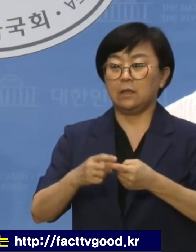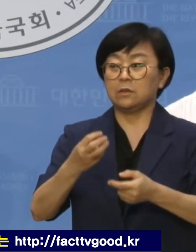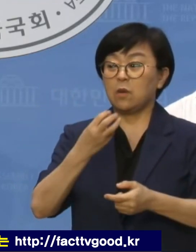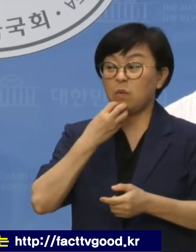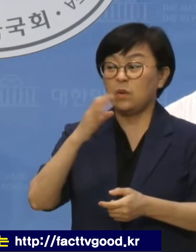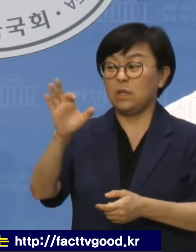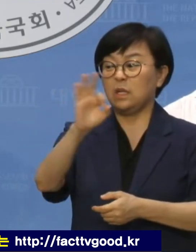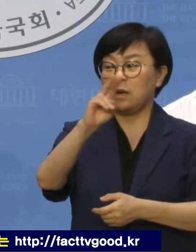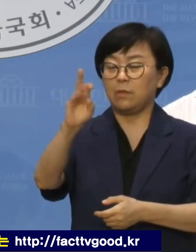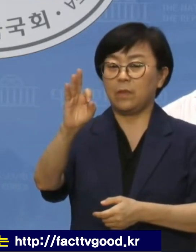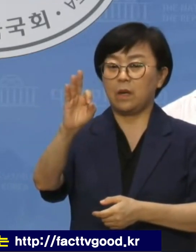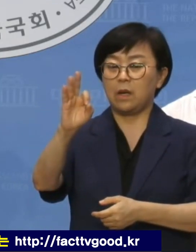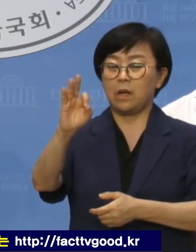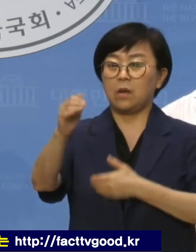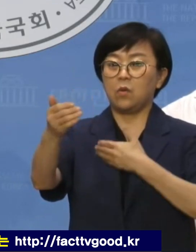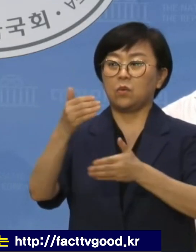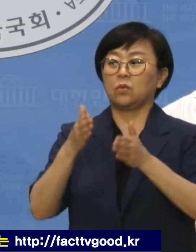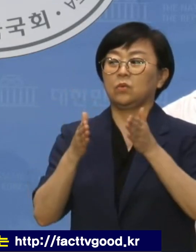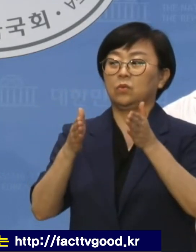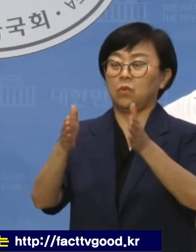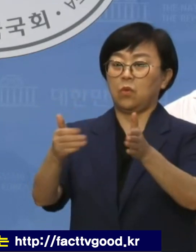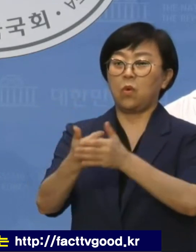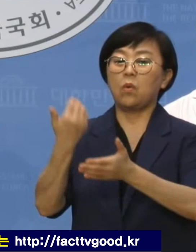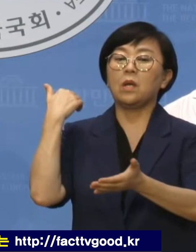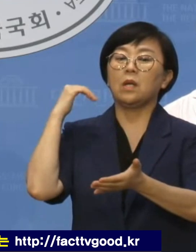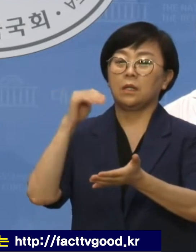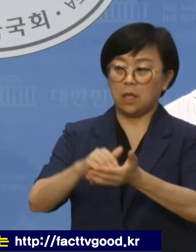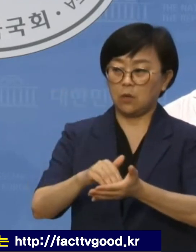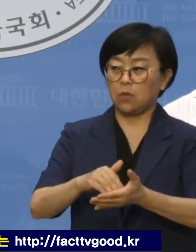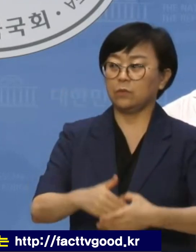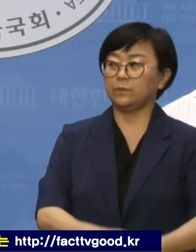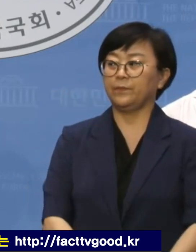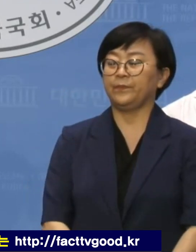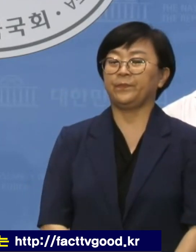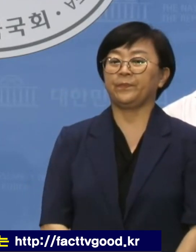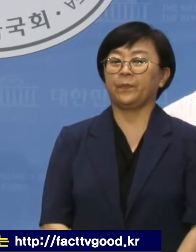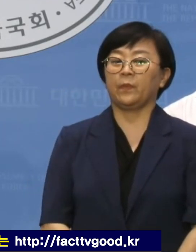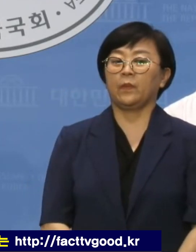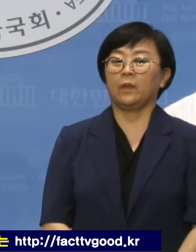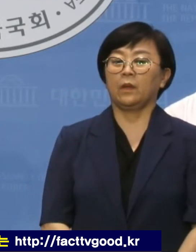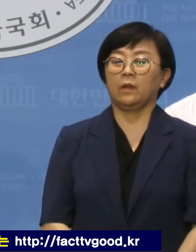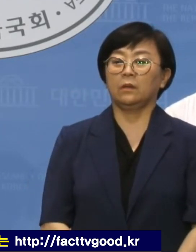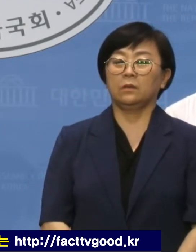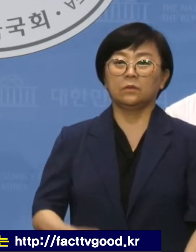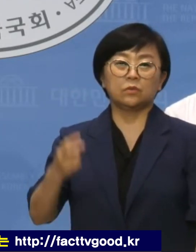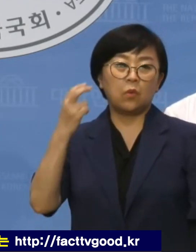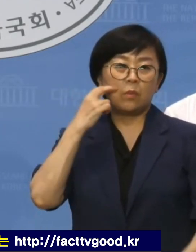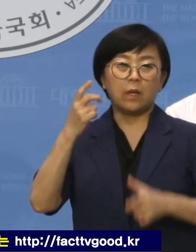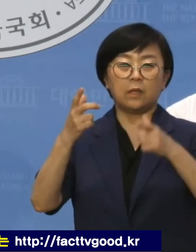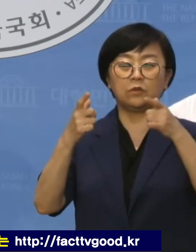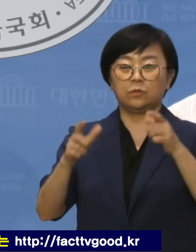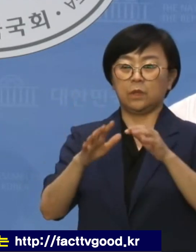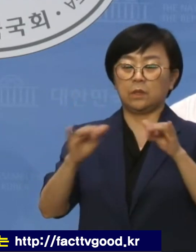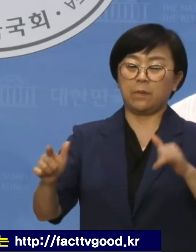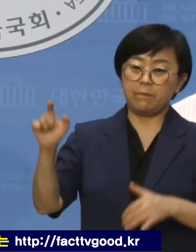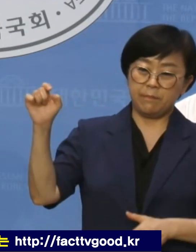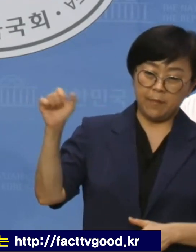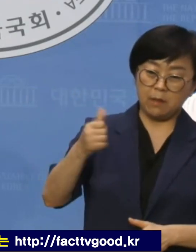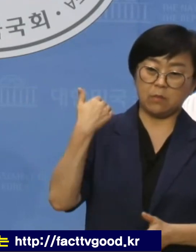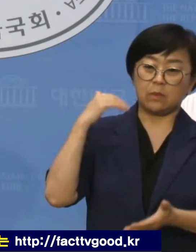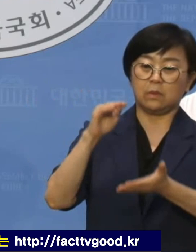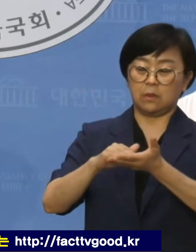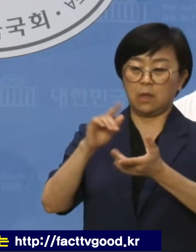양평 고속도로, 서울 양평 고속도로 원안입니다. 그렇기 때문에 저희 송파 주민들은 신속하게